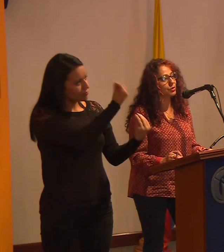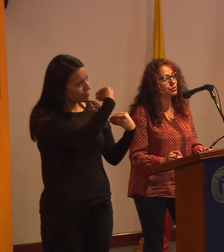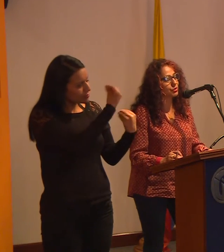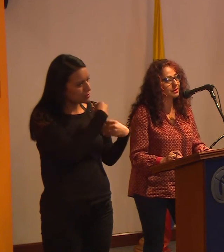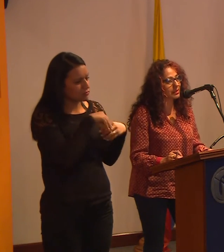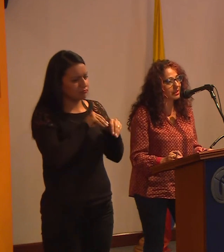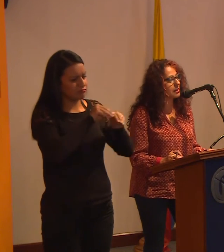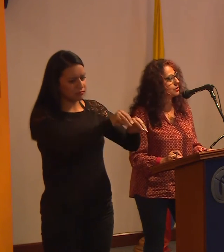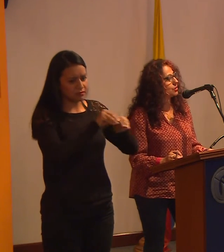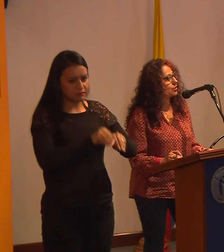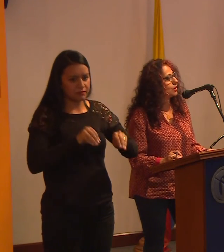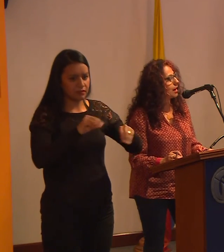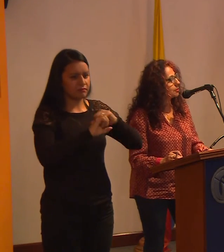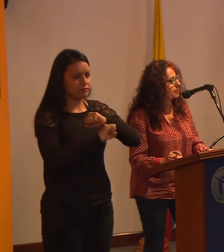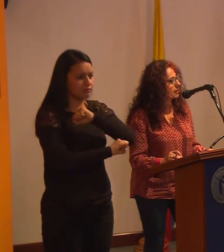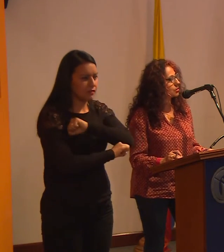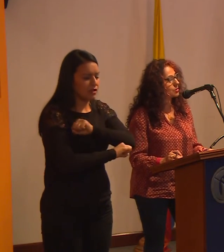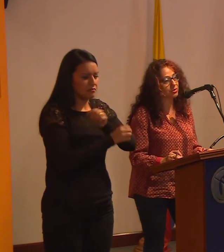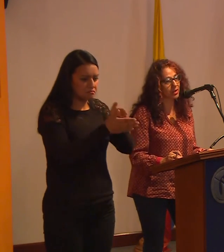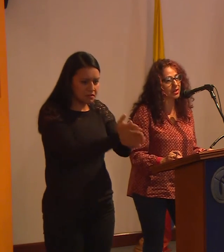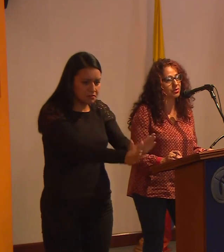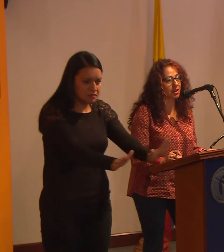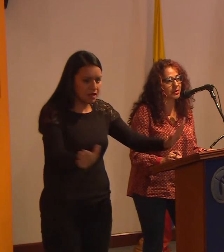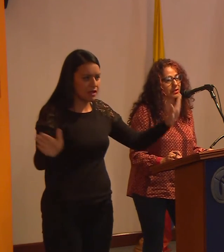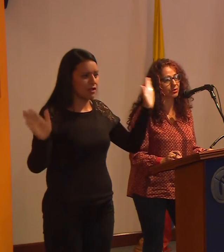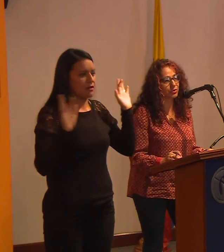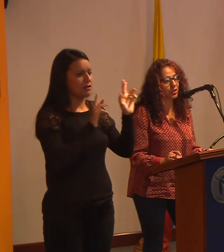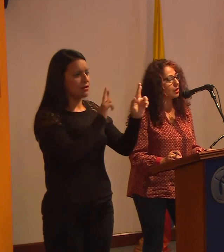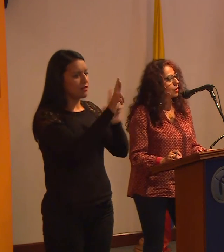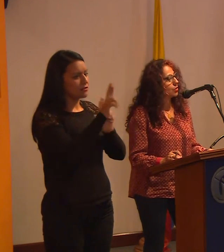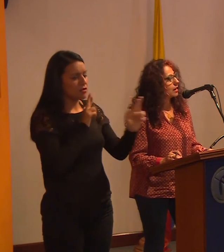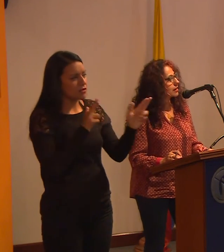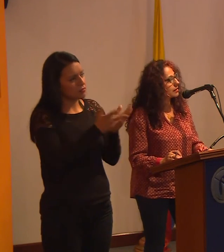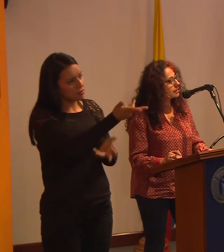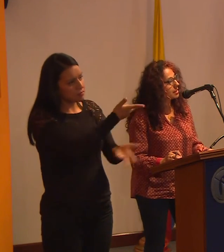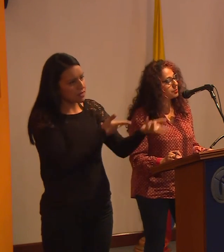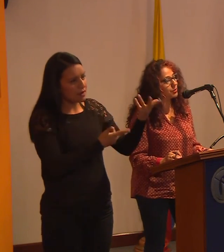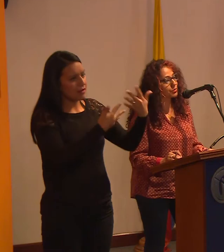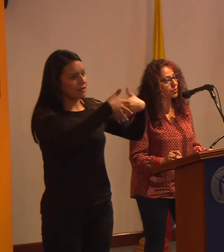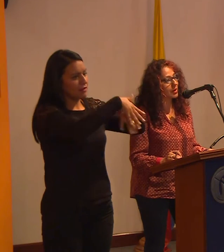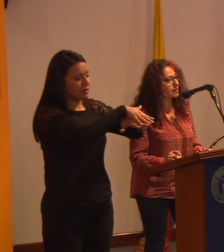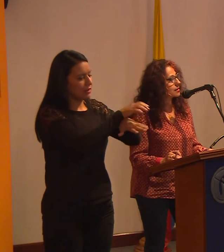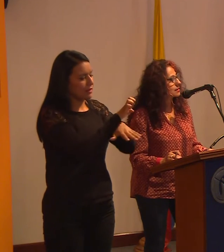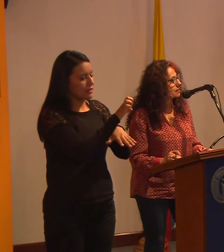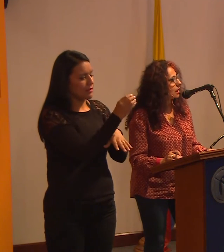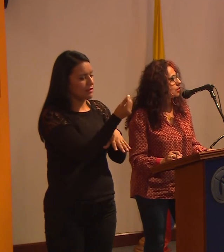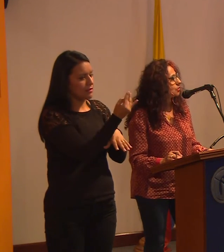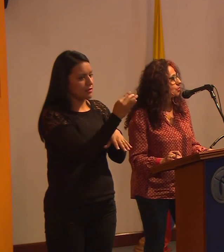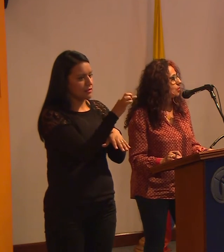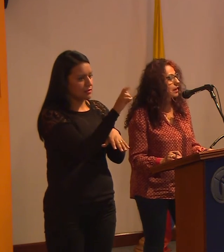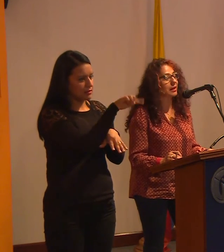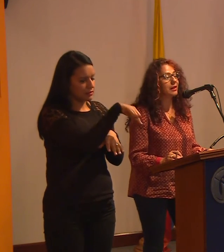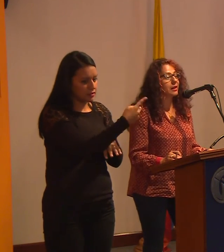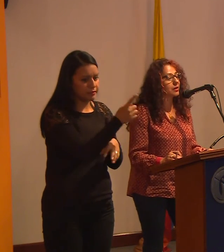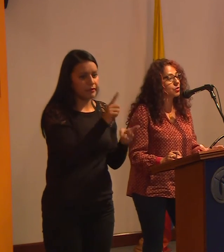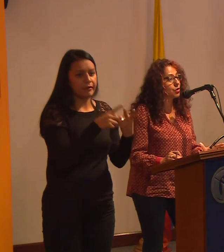cualificando, sosteniendo, ampliando nuestros relacionamientos con la red Quipus, con la red Estrados, con la reunión